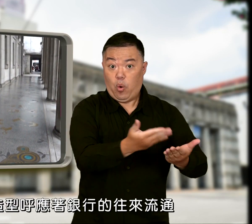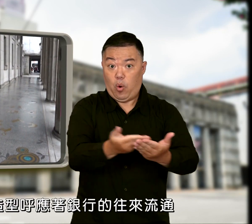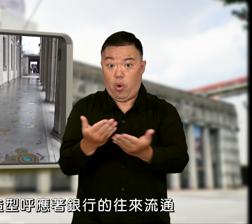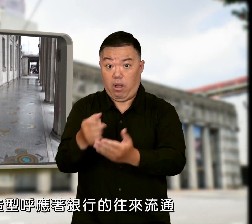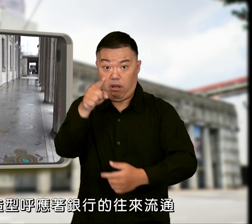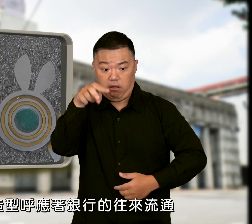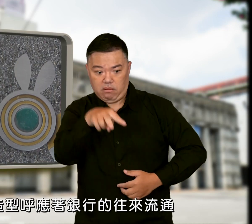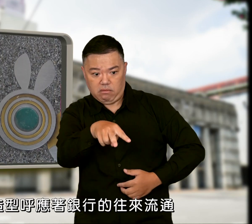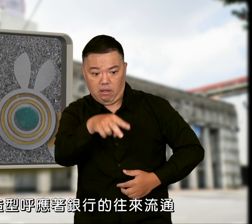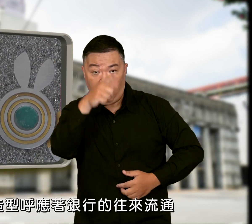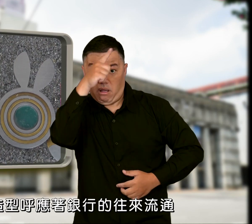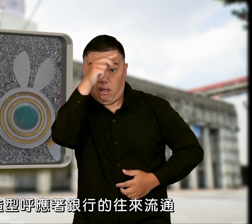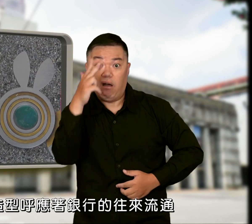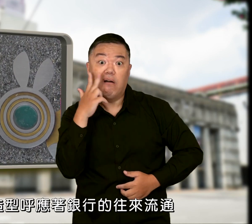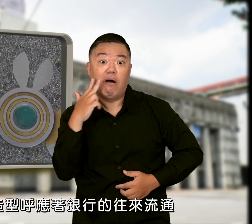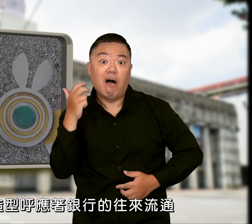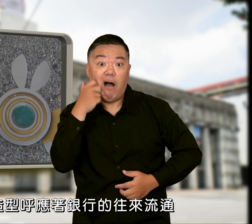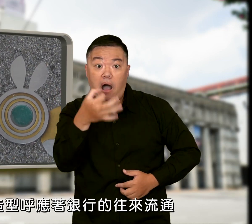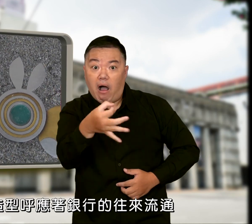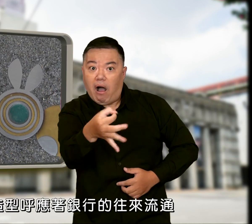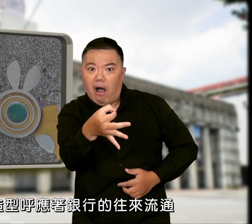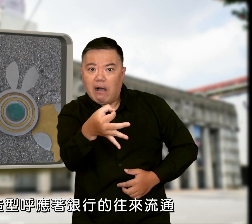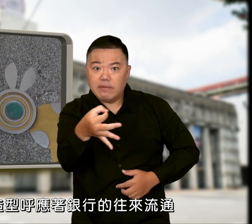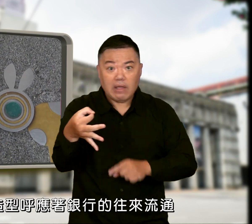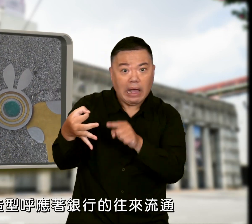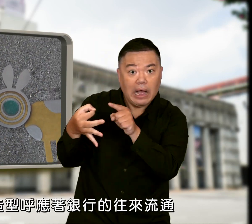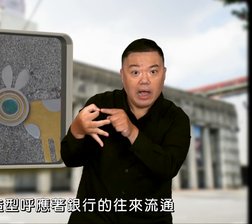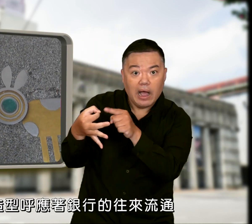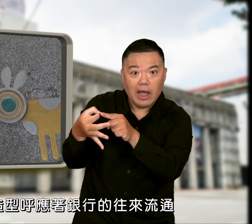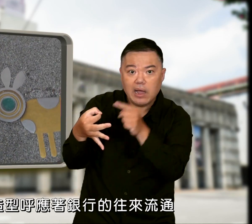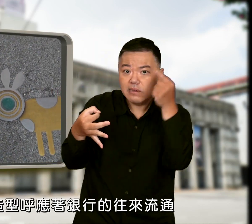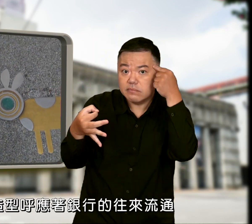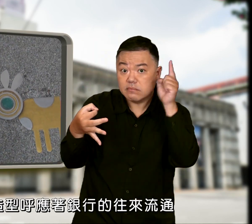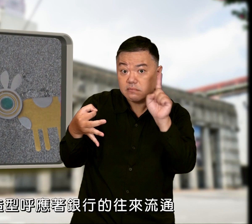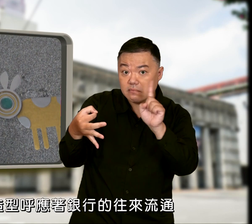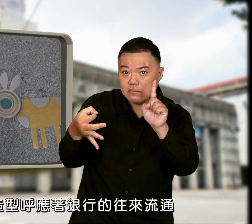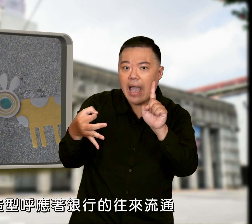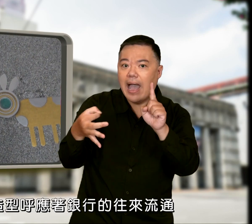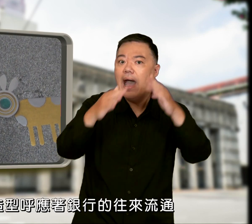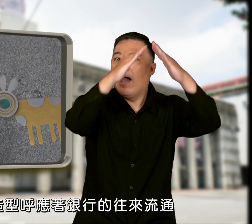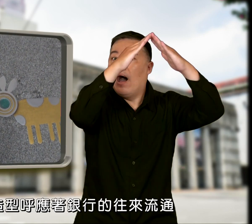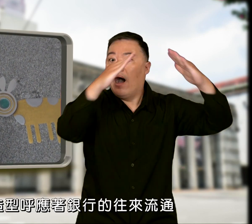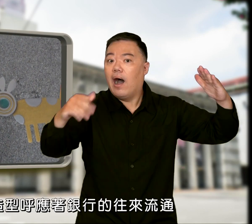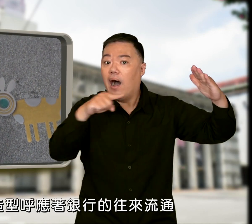铜钱般的造型呼应着银行的往来流通。